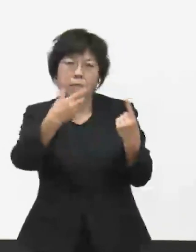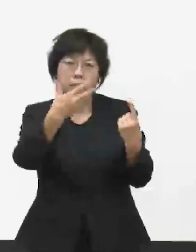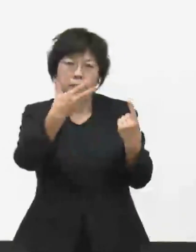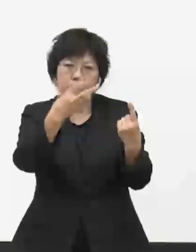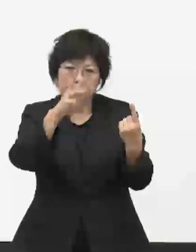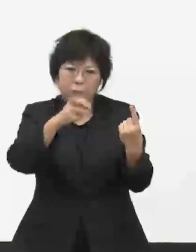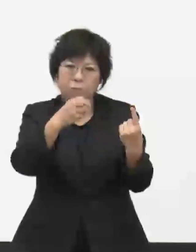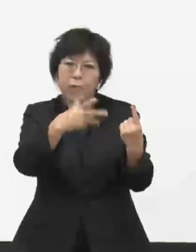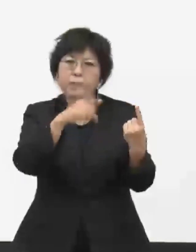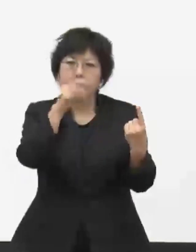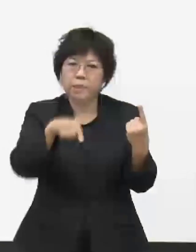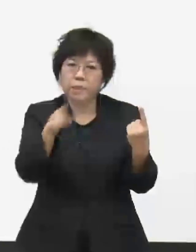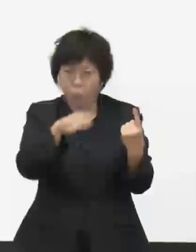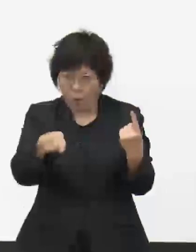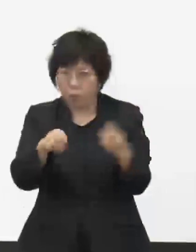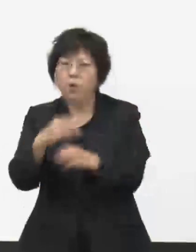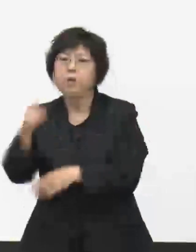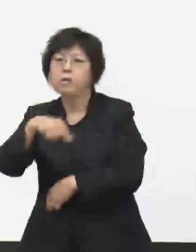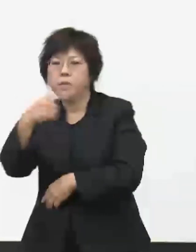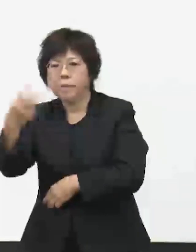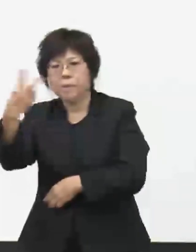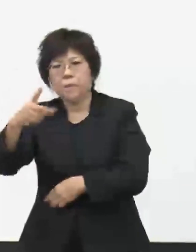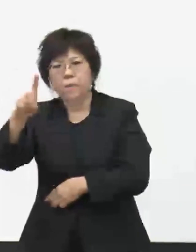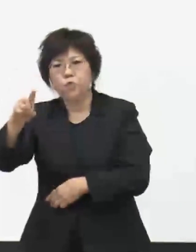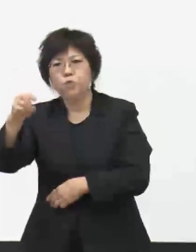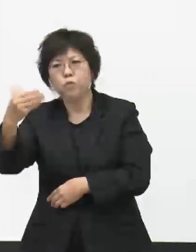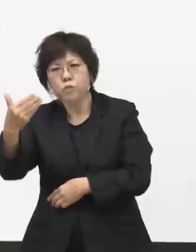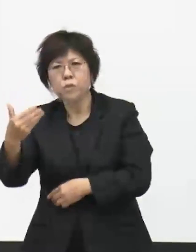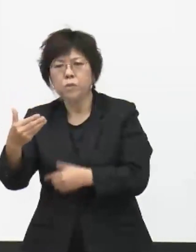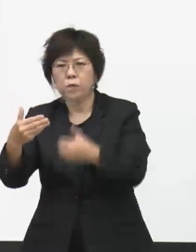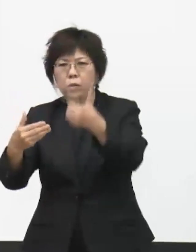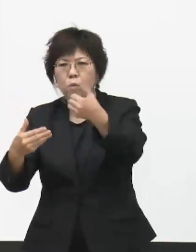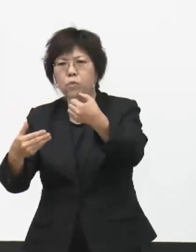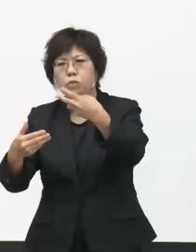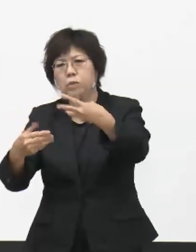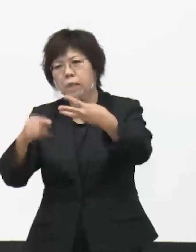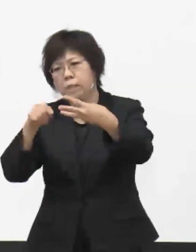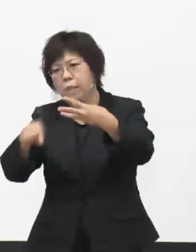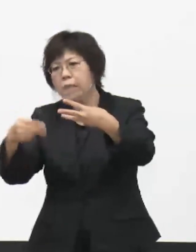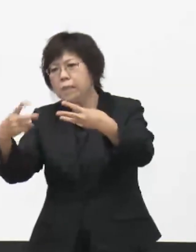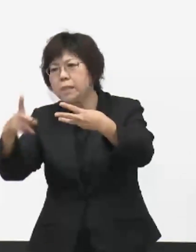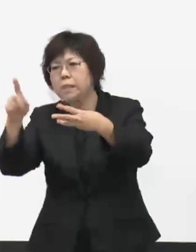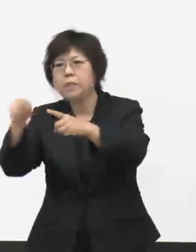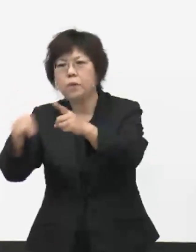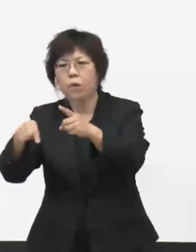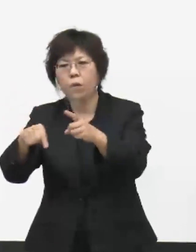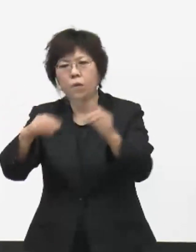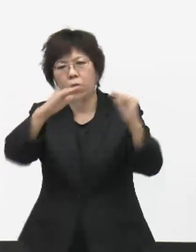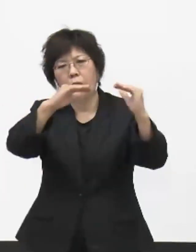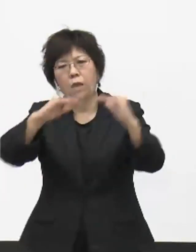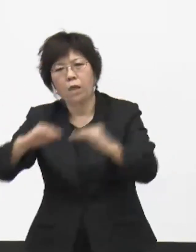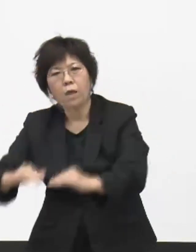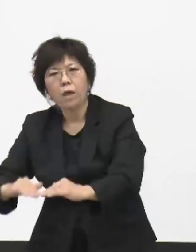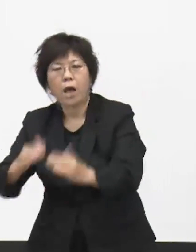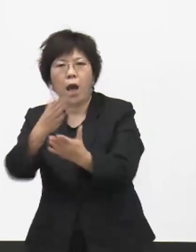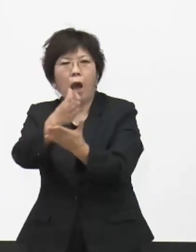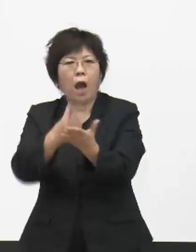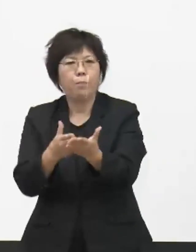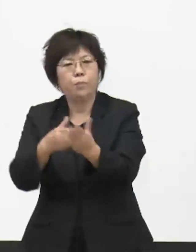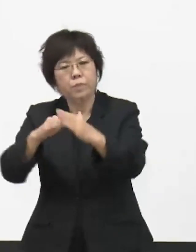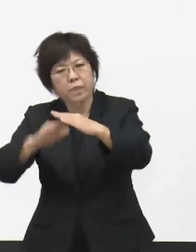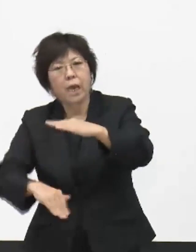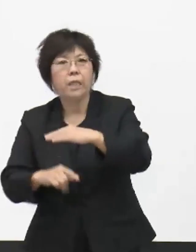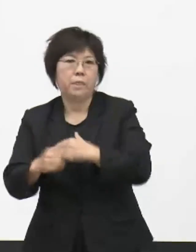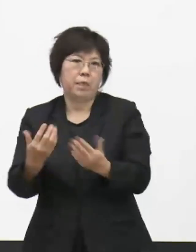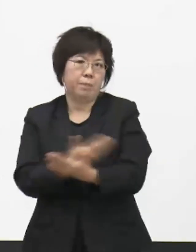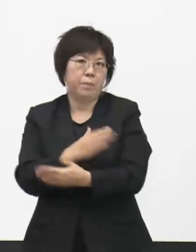。2019年には53.2キロと半分以下になっています。